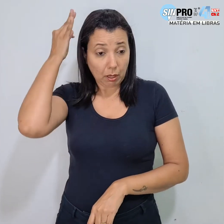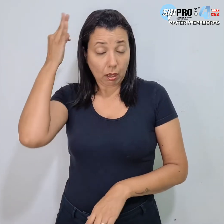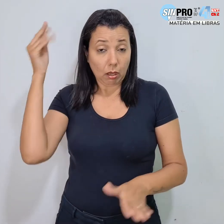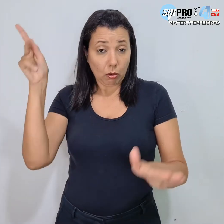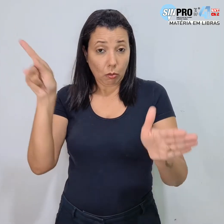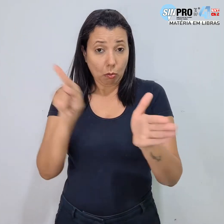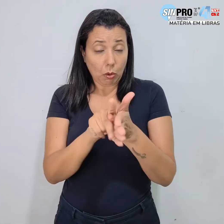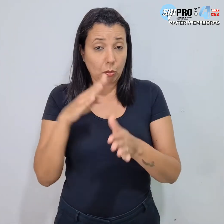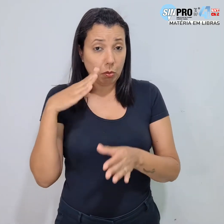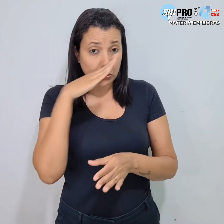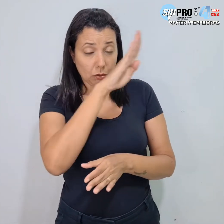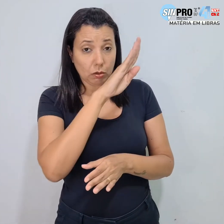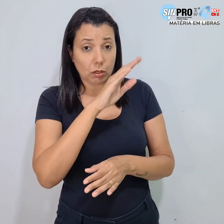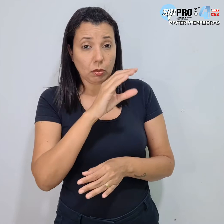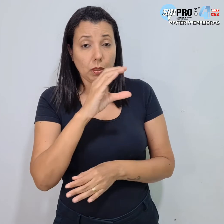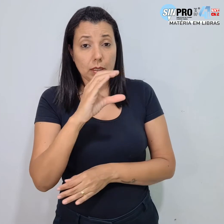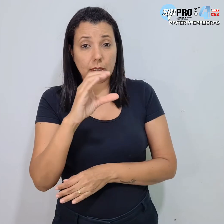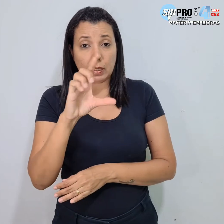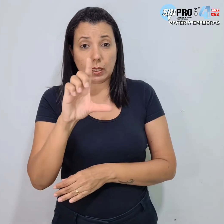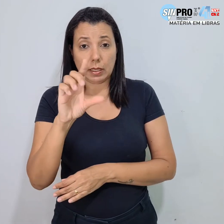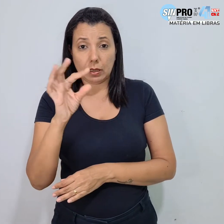e o próprio Bolsonaro com a CLT,